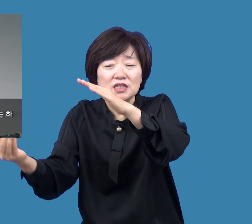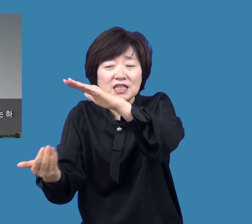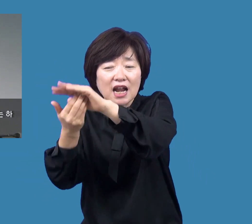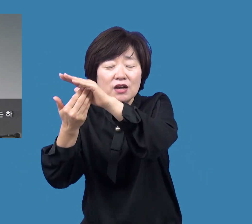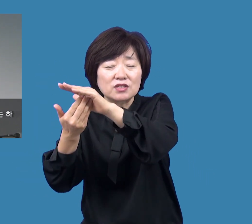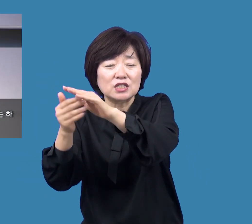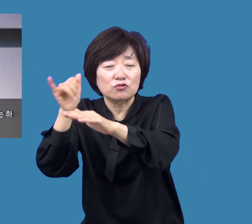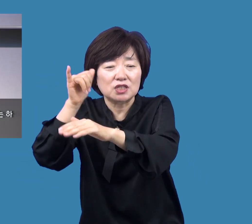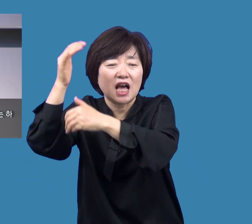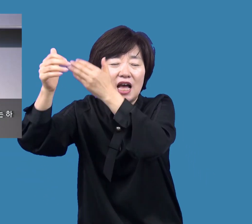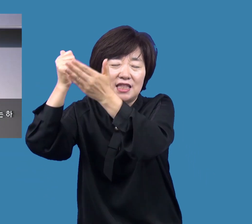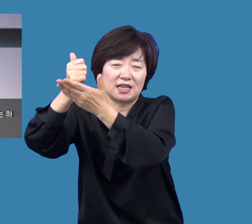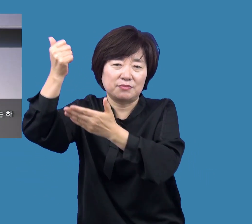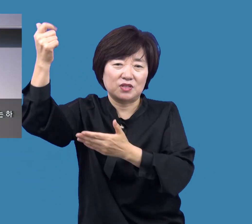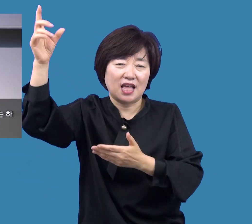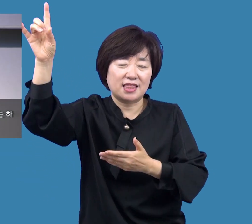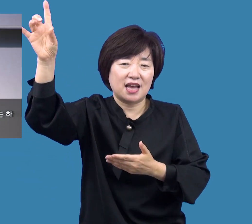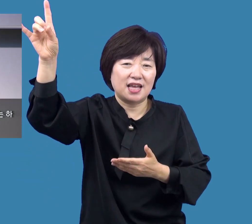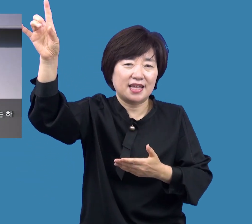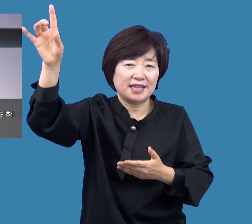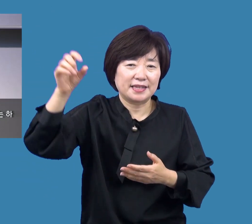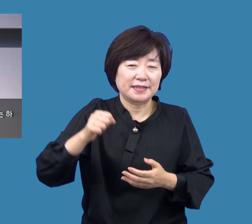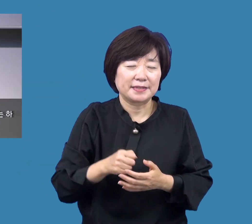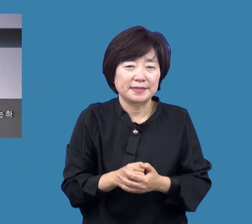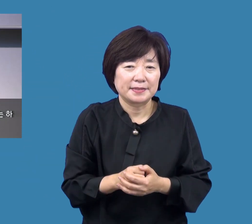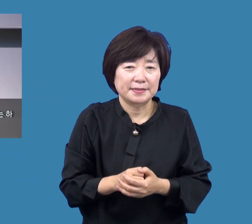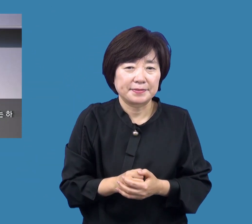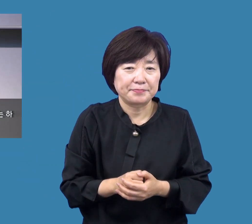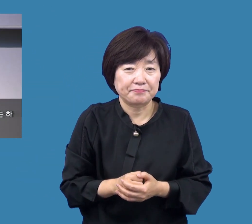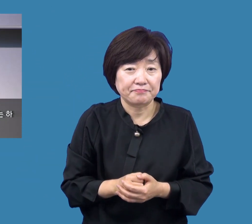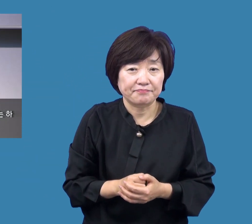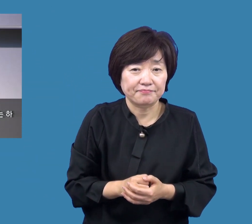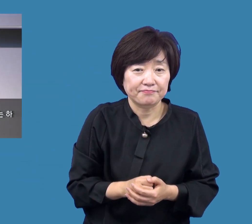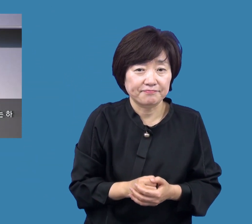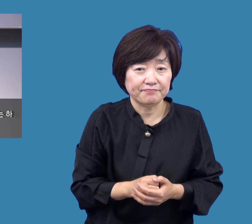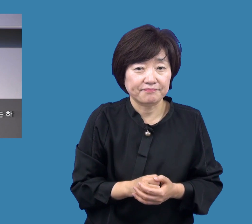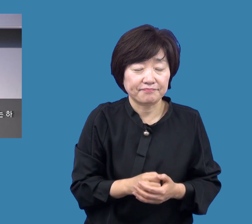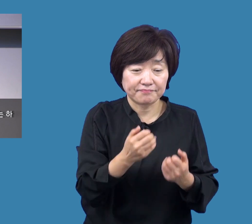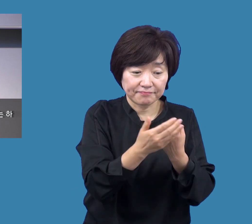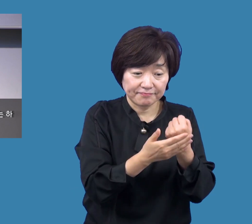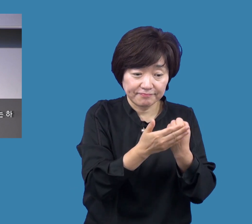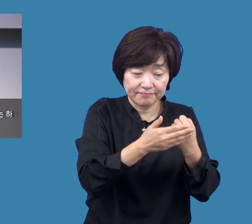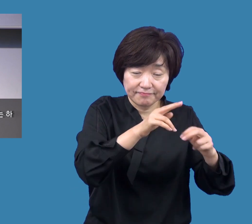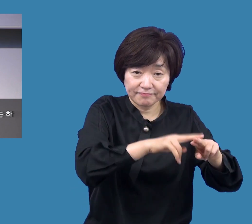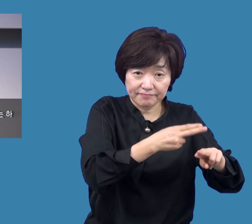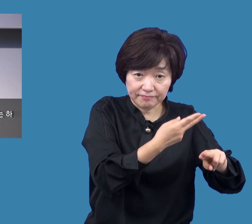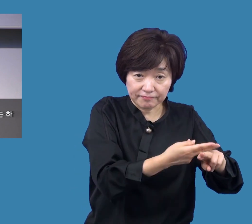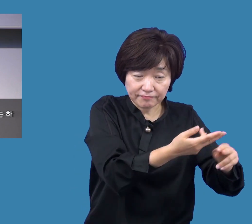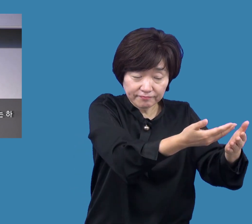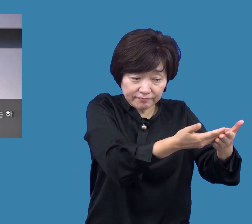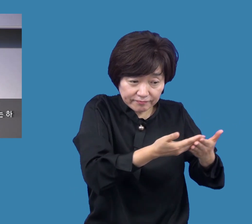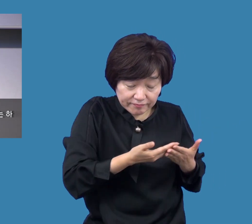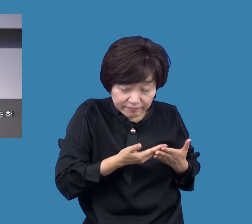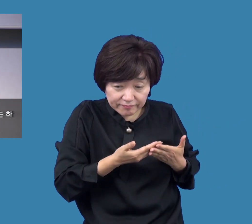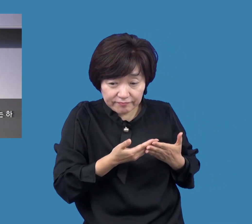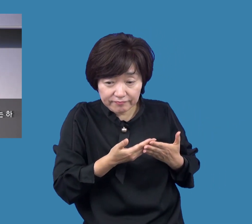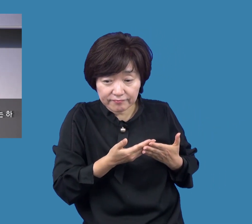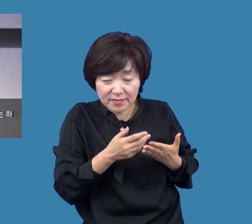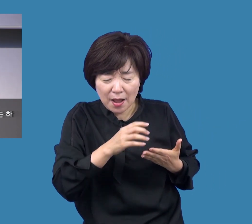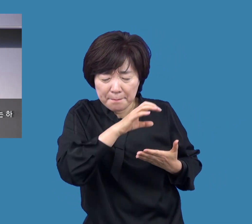자, 이게 보면 은사, 직분, 사역이 나오는데 이 세 가지는 아주 긴밀하게 연결되어 있는 겁니다. 은사가 주어지면 그 은사를